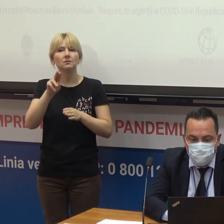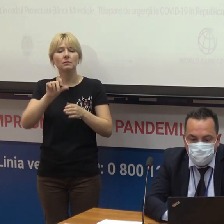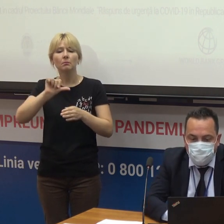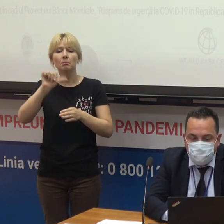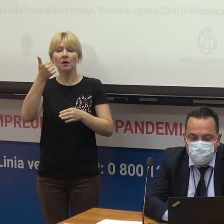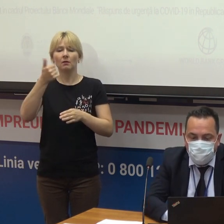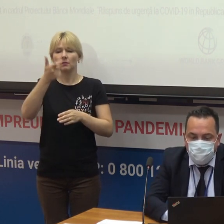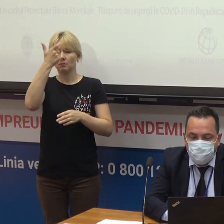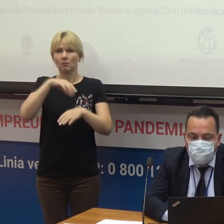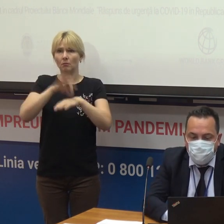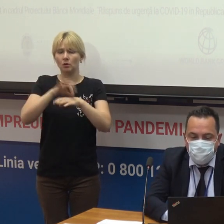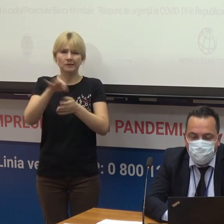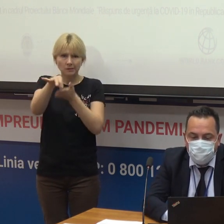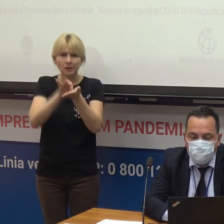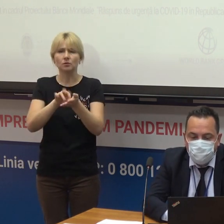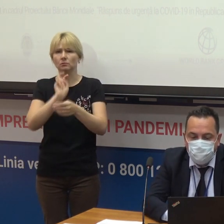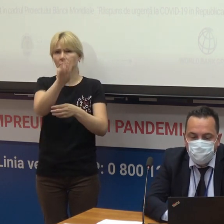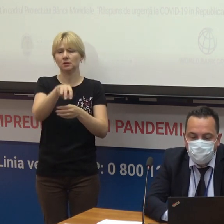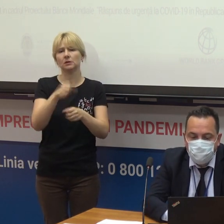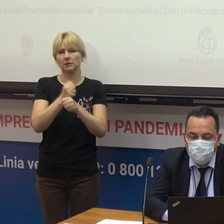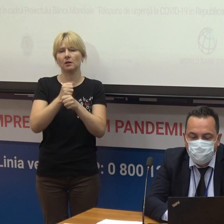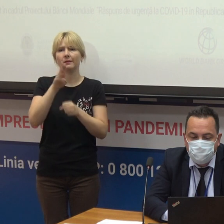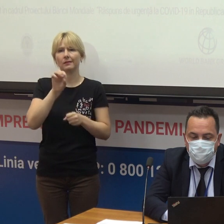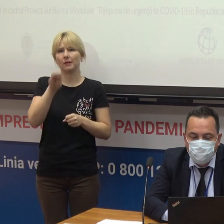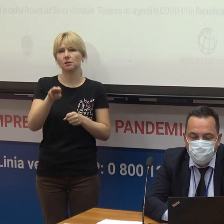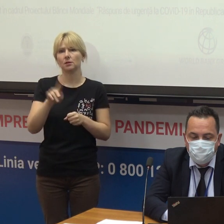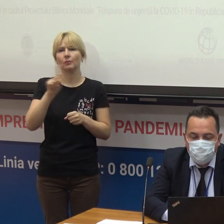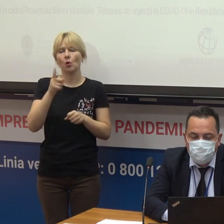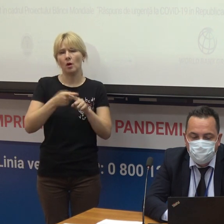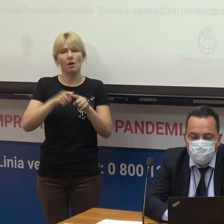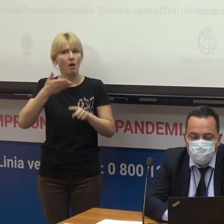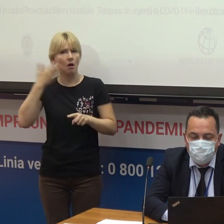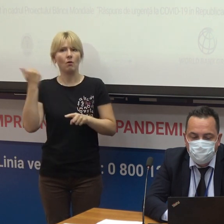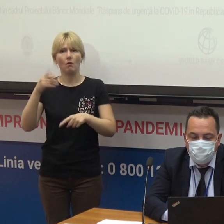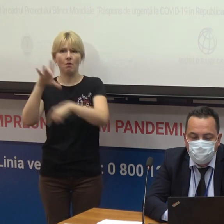simptome și, desigur, există un acces foarte bun de